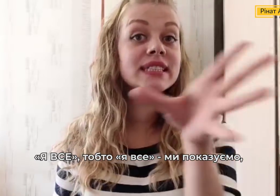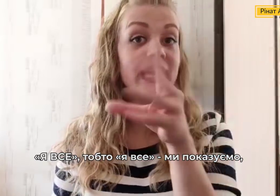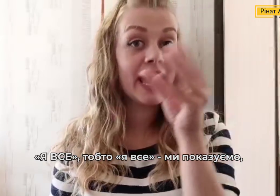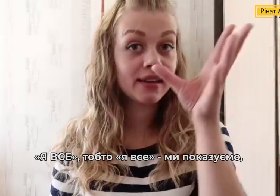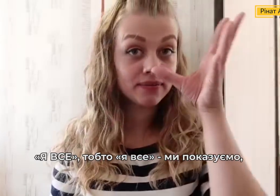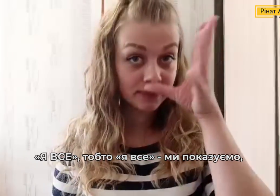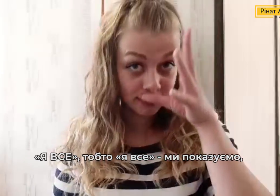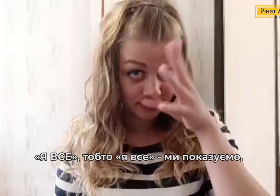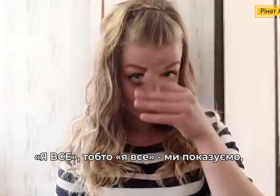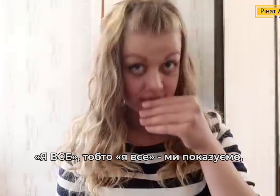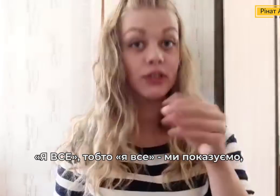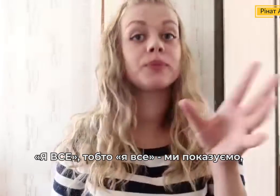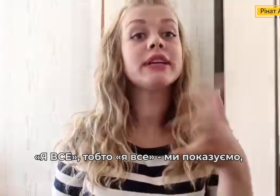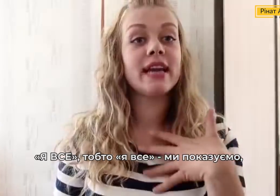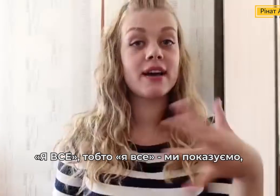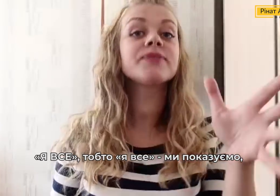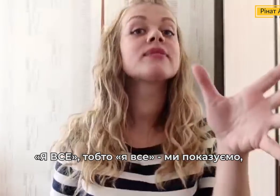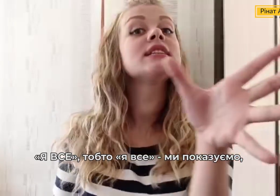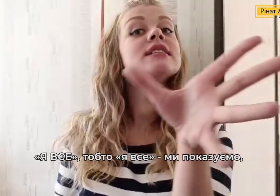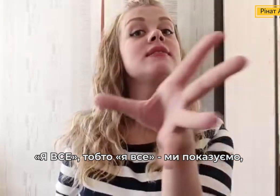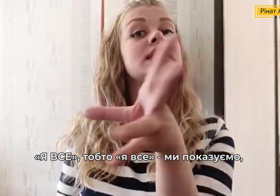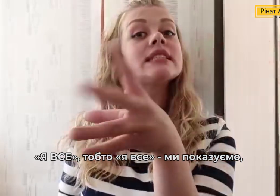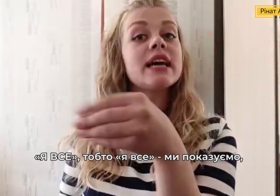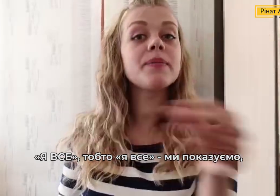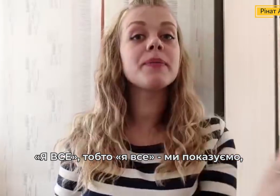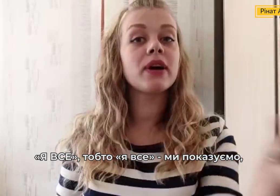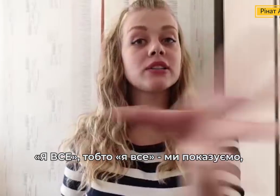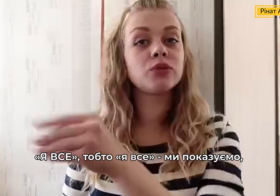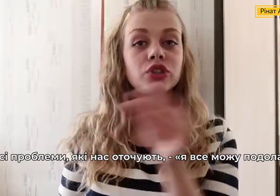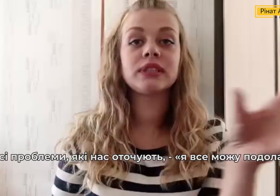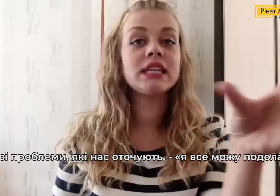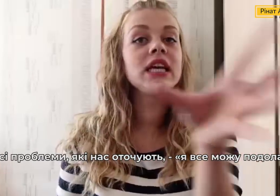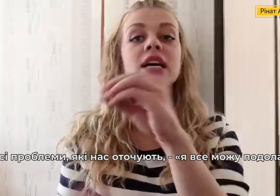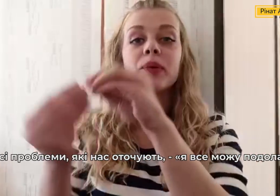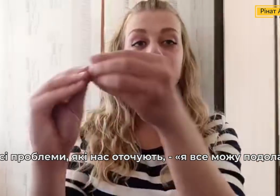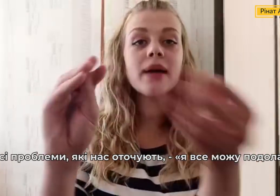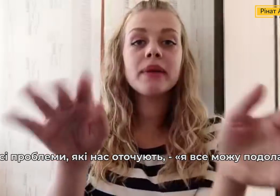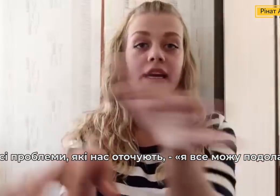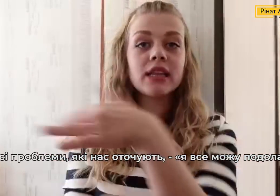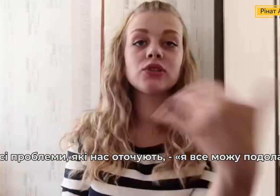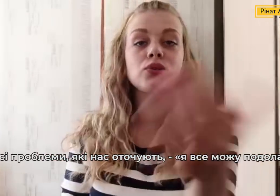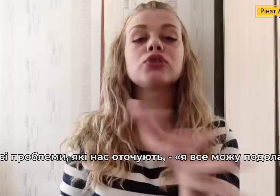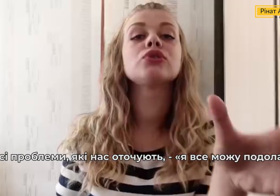все, тобто я все, ми показуємо, що всі проблеми, які нас оточують,